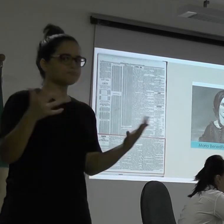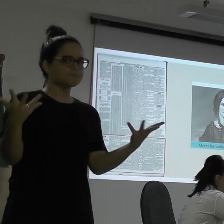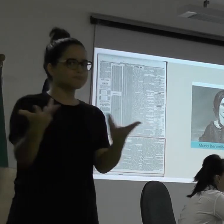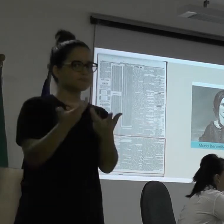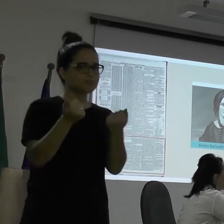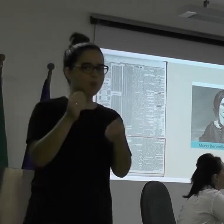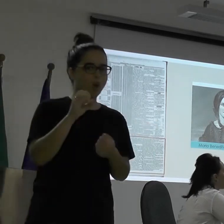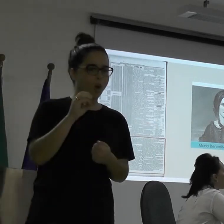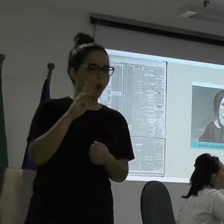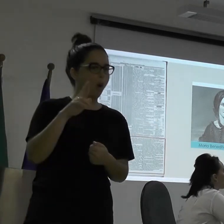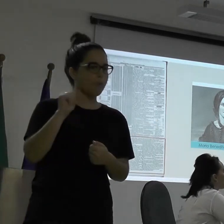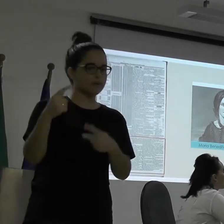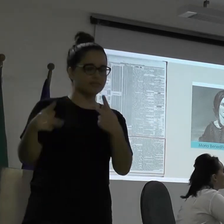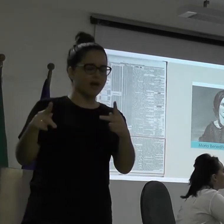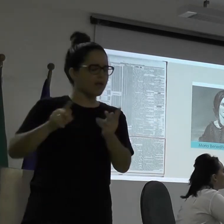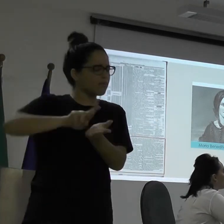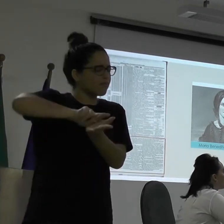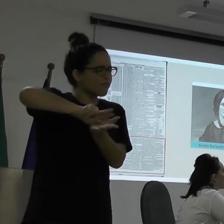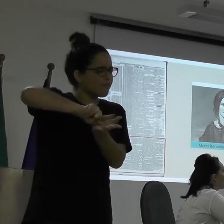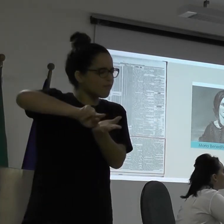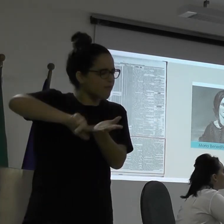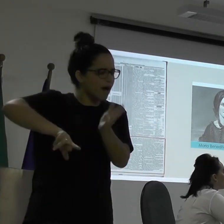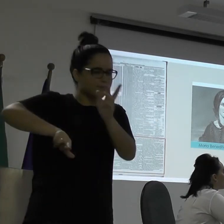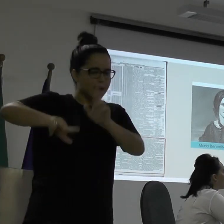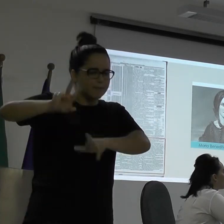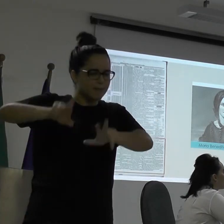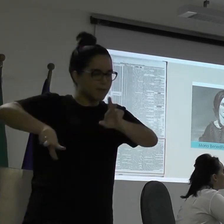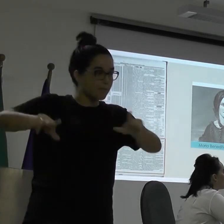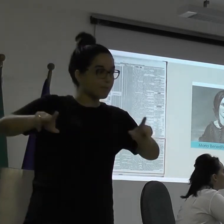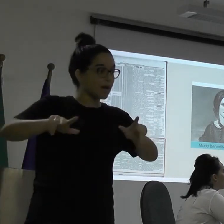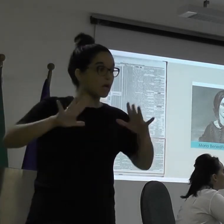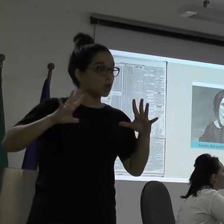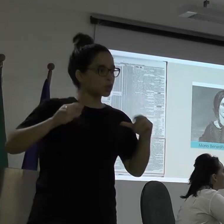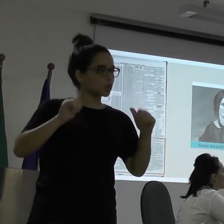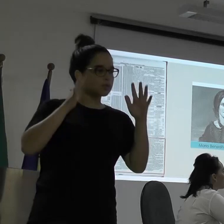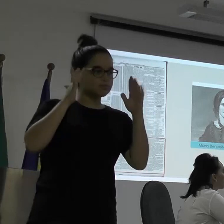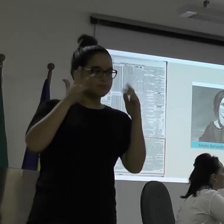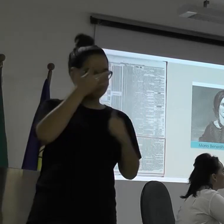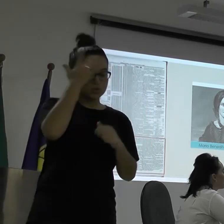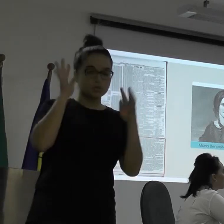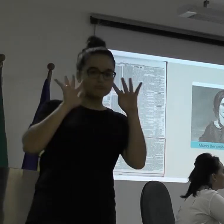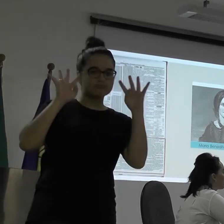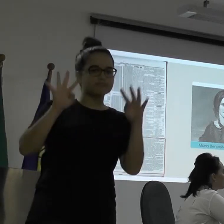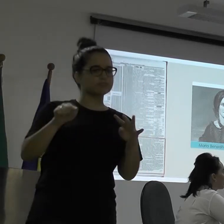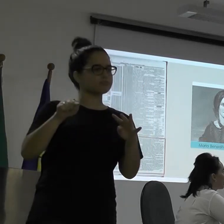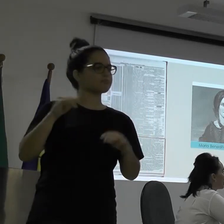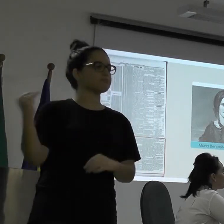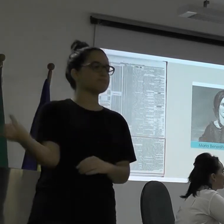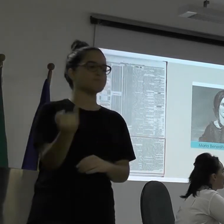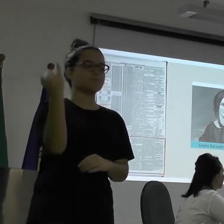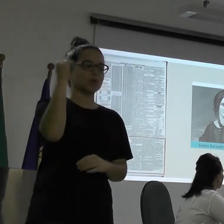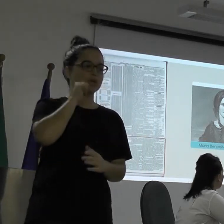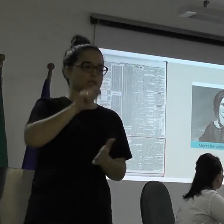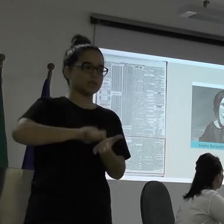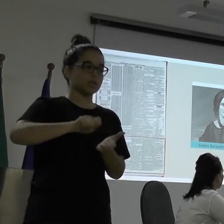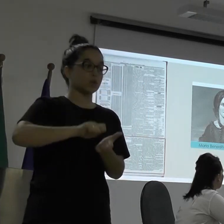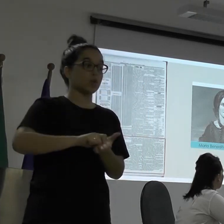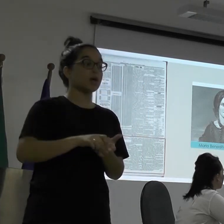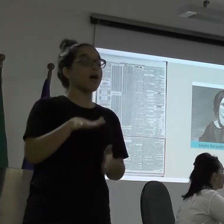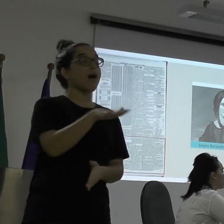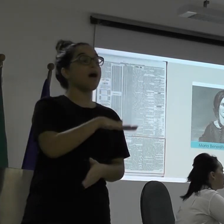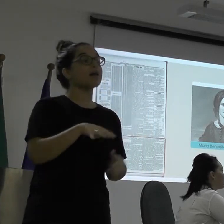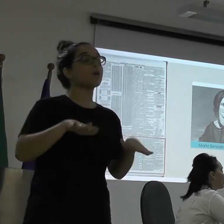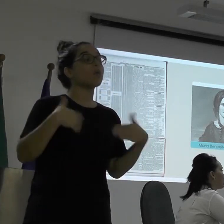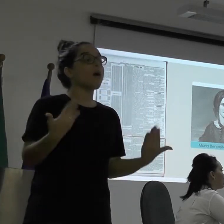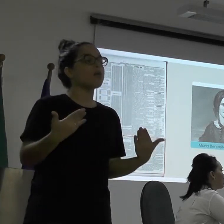repertório crítico diversificado, além de ser reconhecida como uma das mais importantes escritoras latino-americanas da